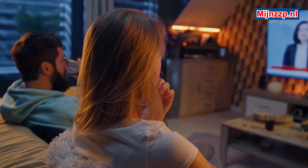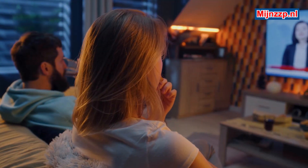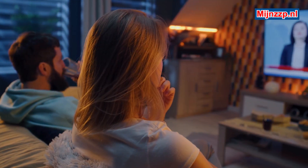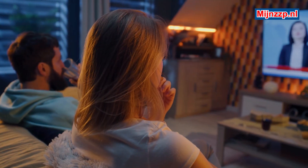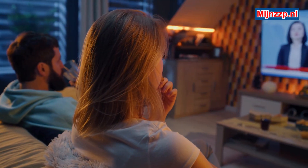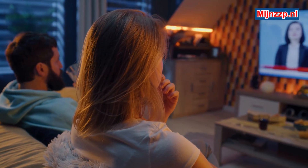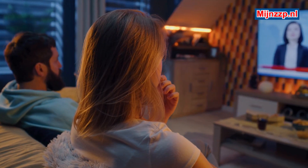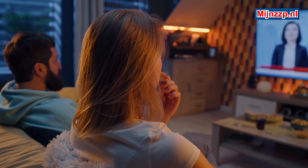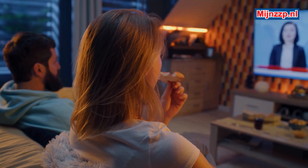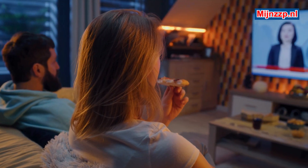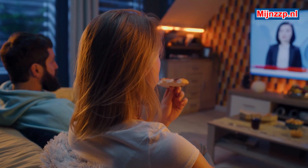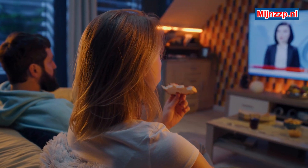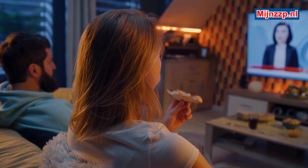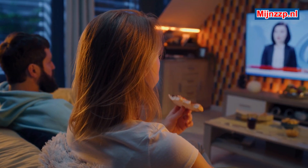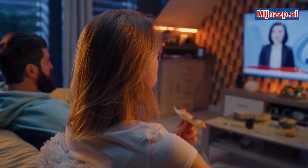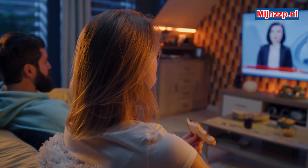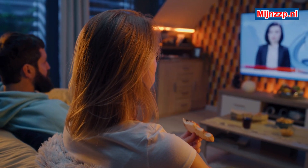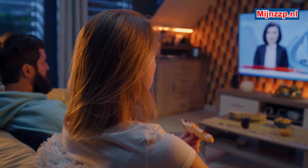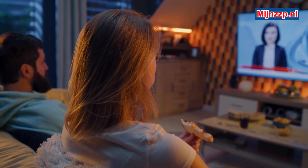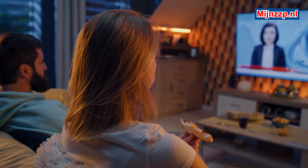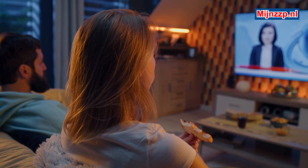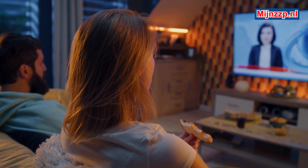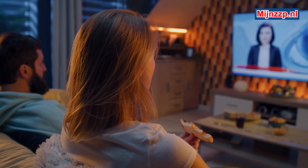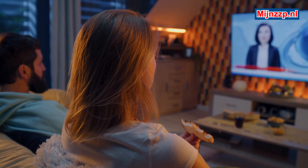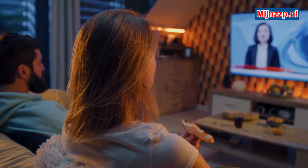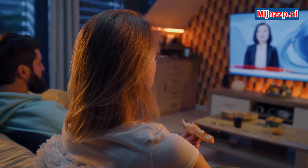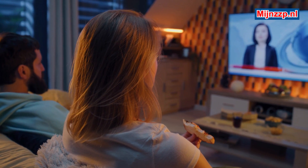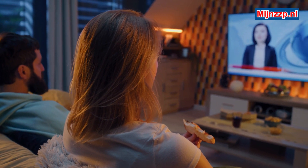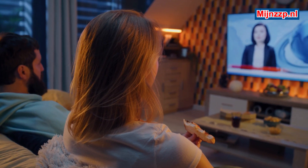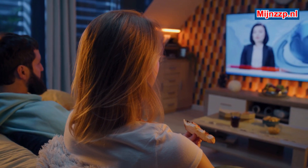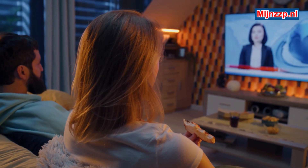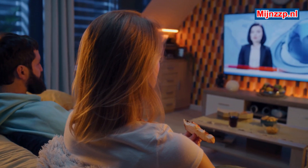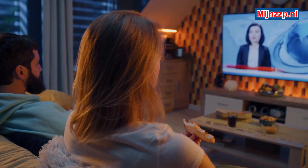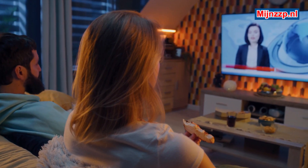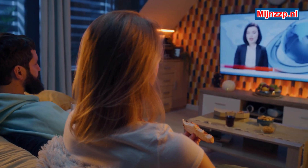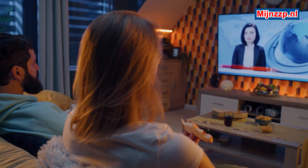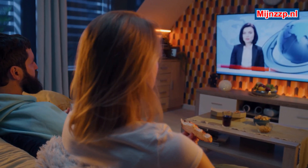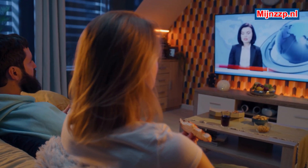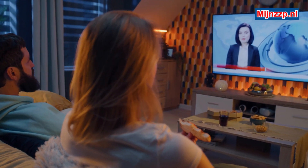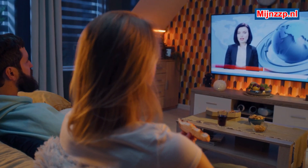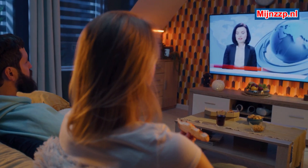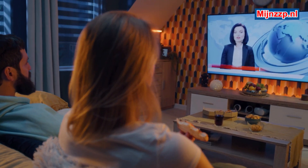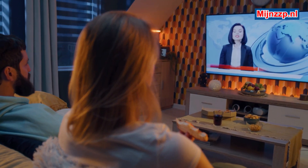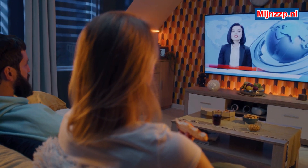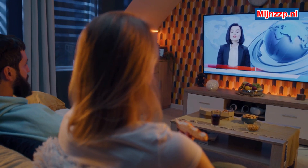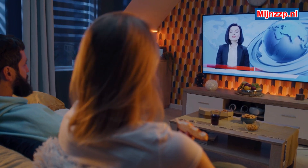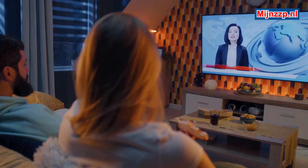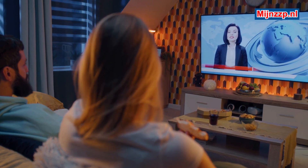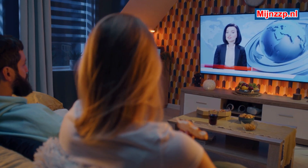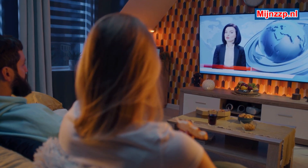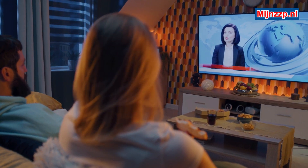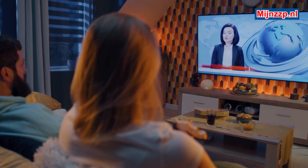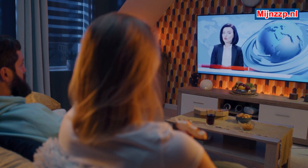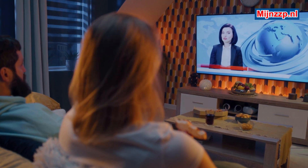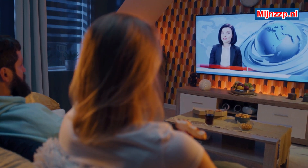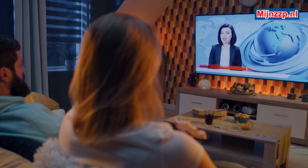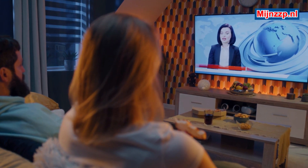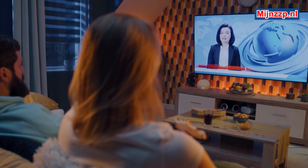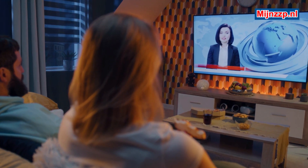Gebärdensprachdolmetschers muss auch als ziemlich allgemein angesehen werden, da ein Gebärdensprachdolmetscher nicht professionell arbeiten